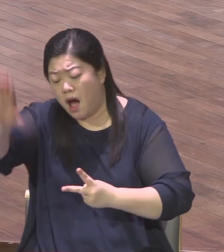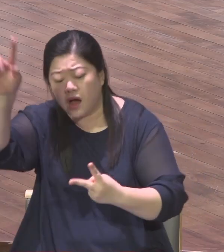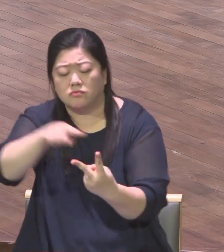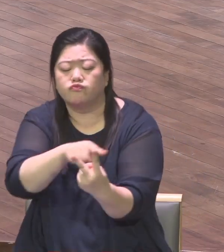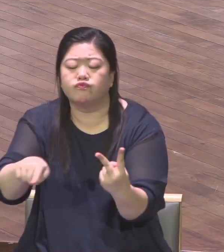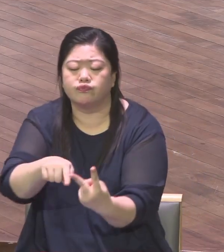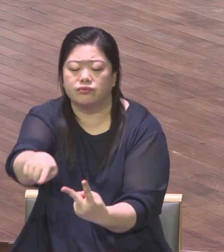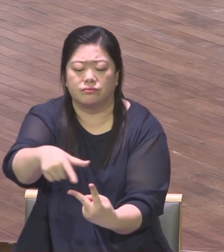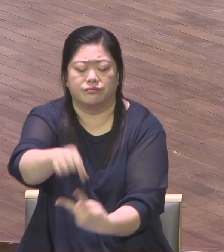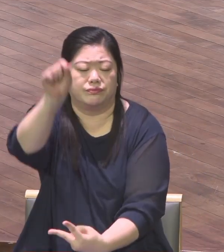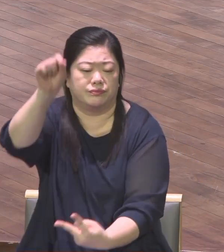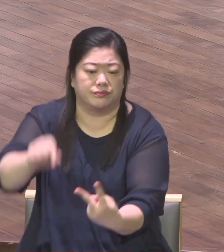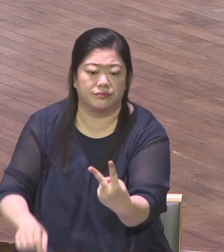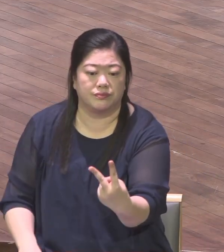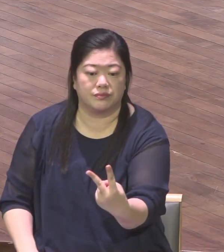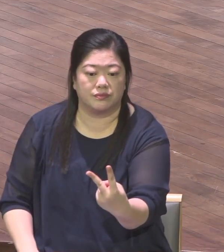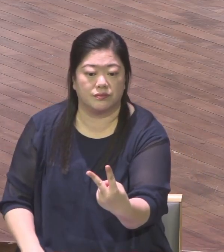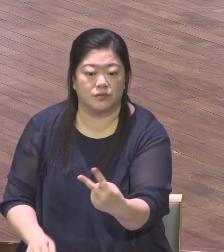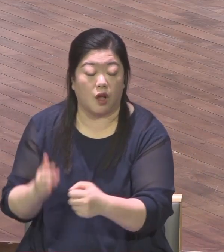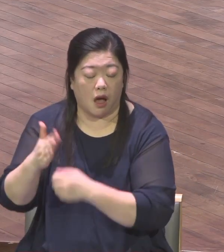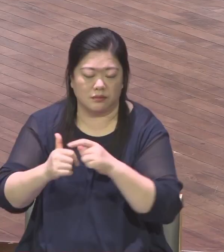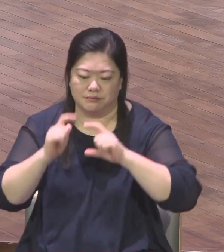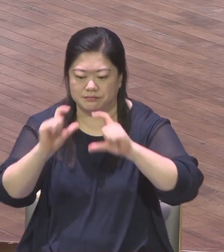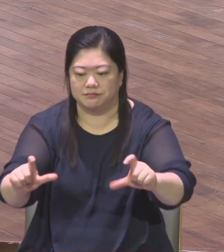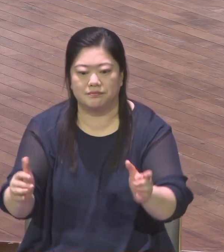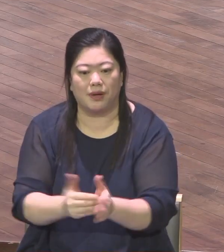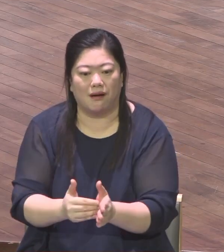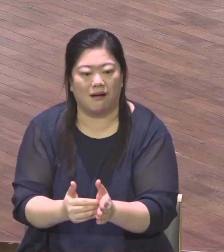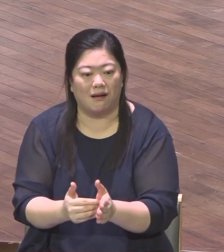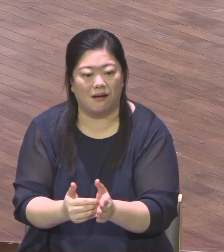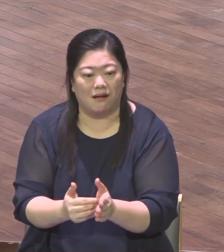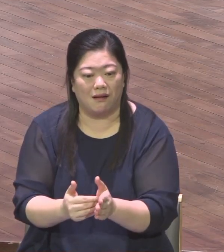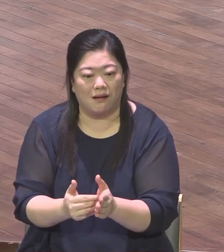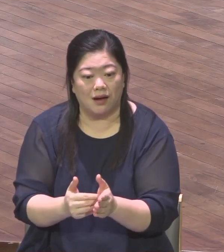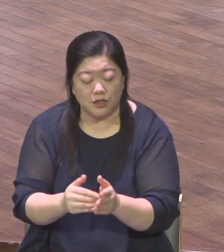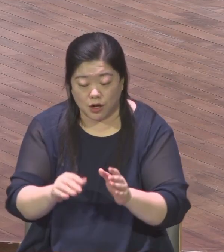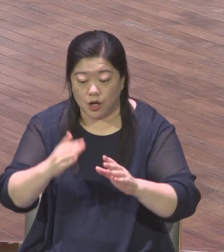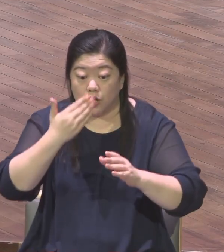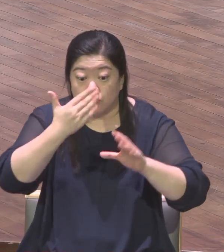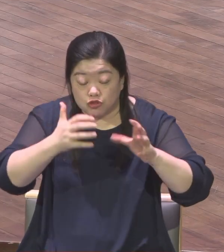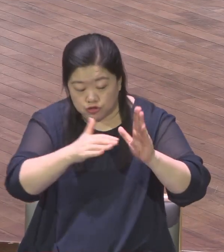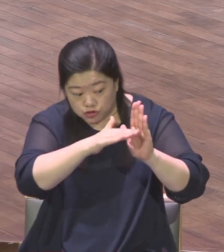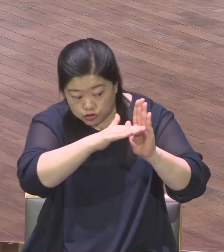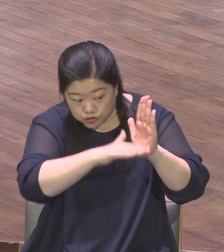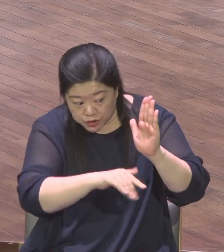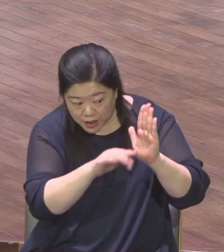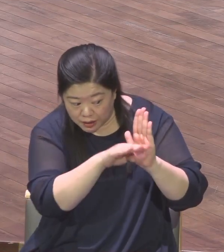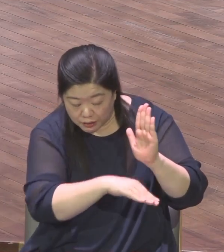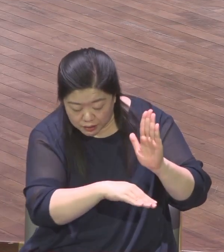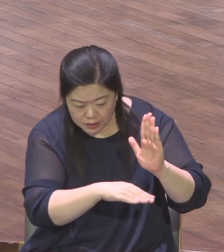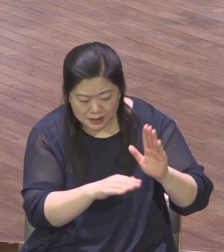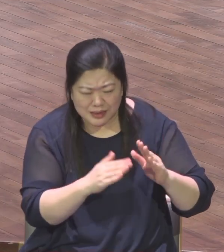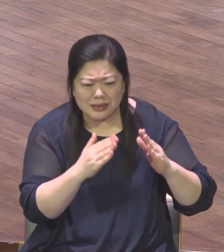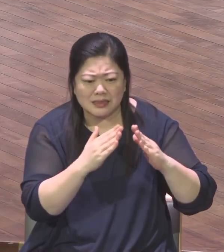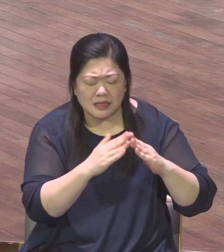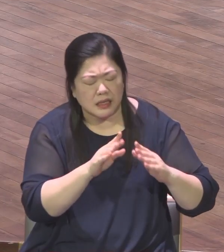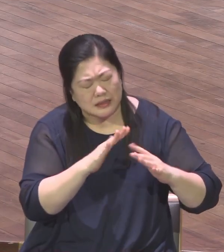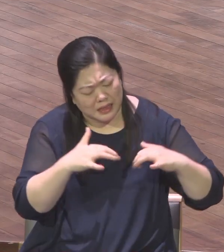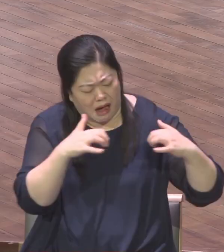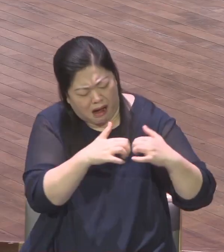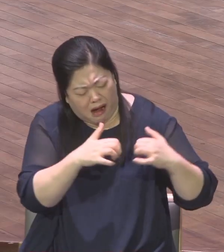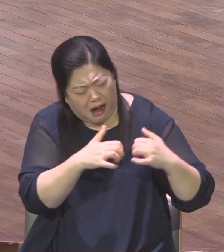사실적인 이 실제로 보면요. 이 유다의 남은 자들이 그 상황을 보면요. 솔직히